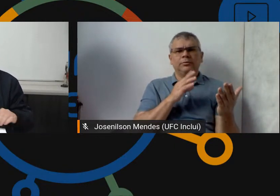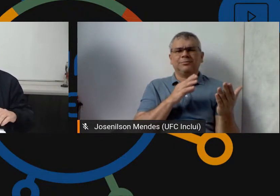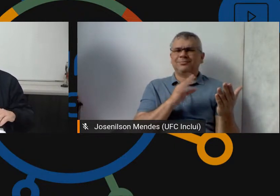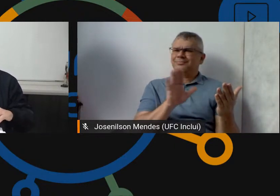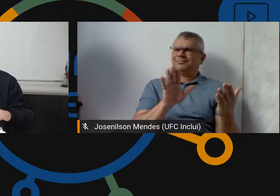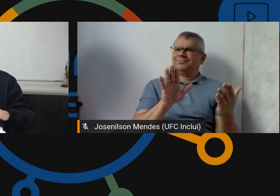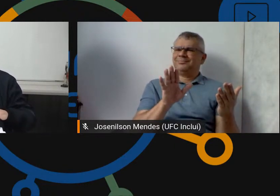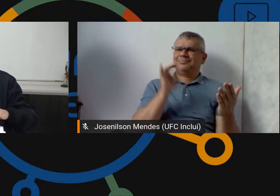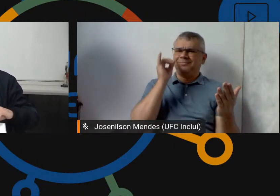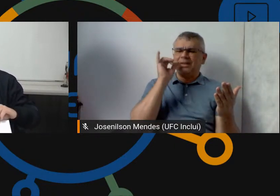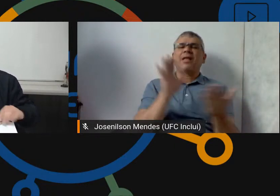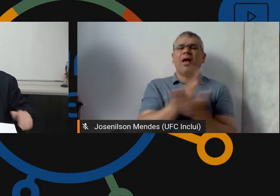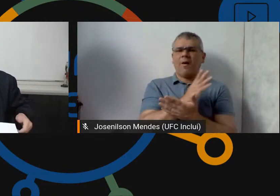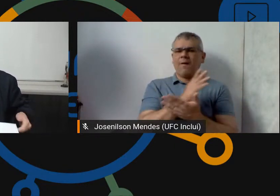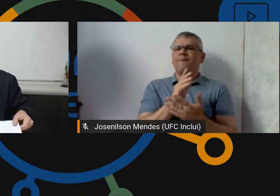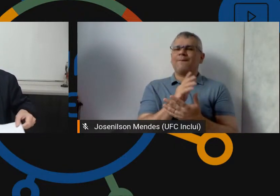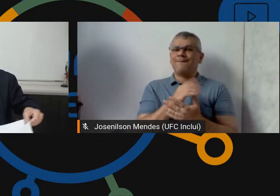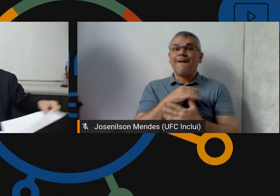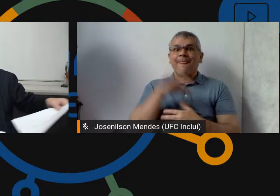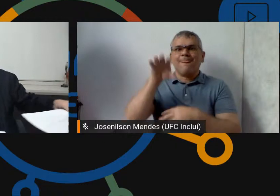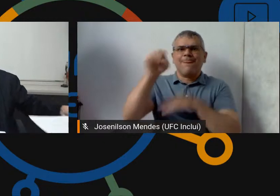Okay?